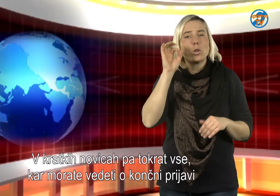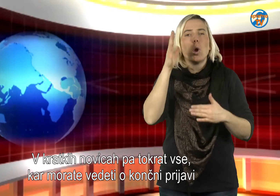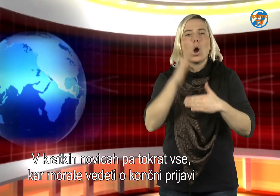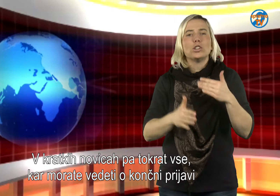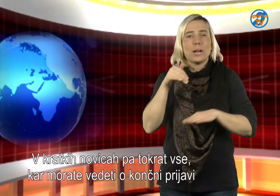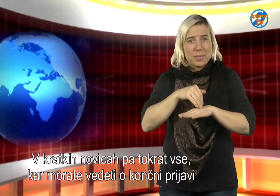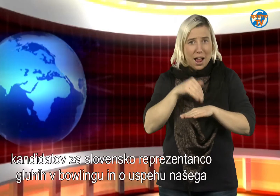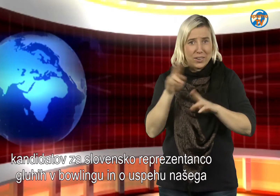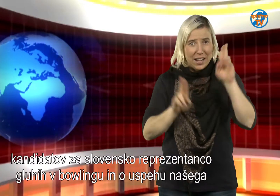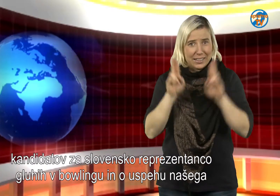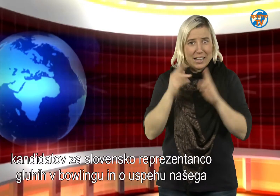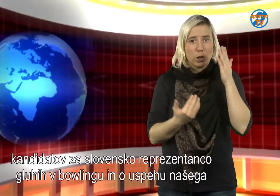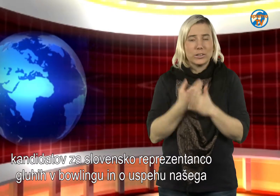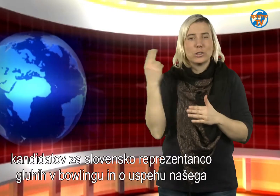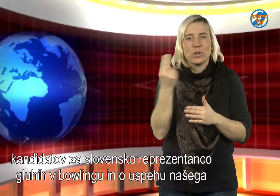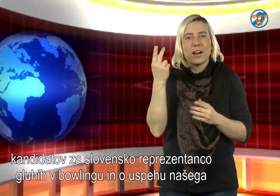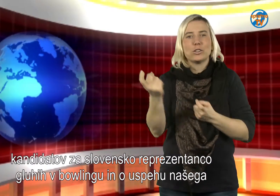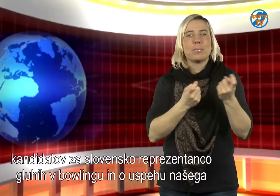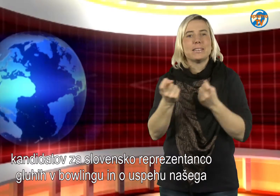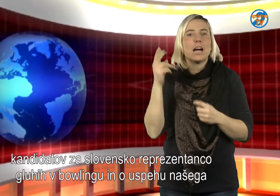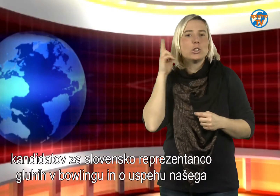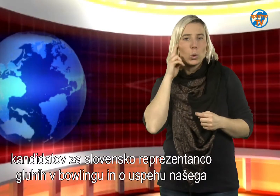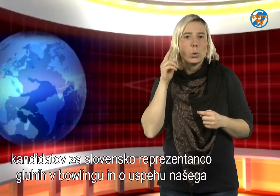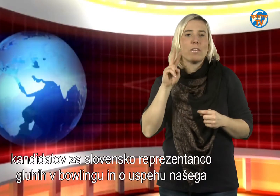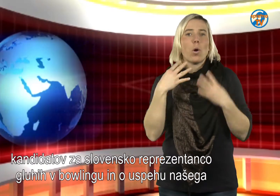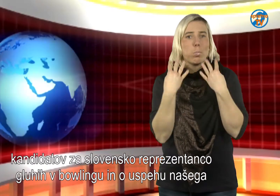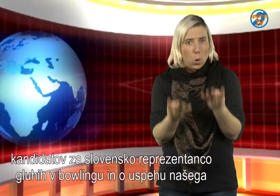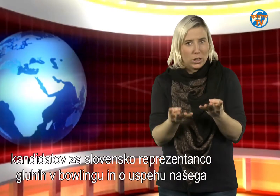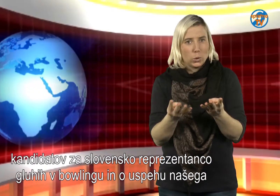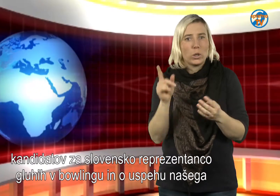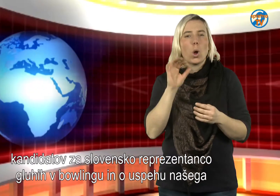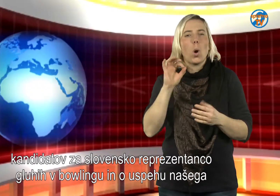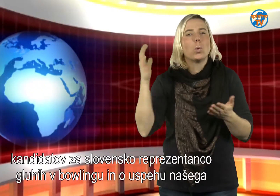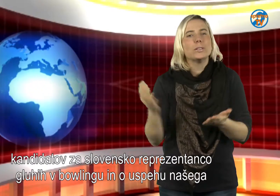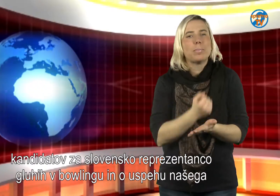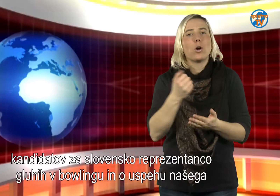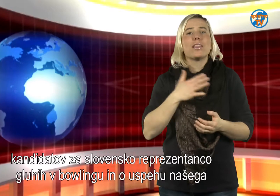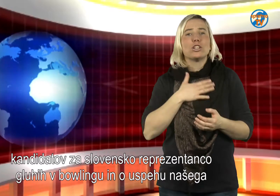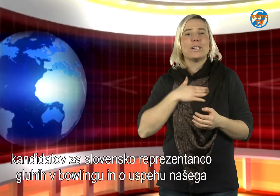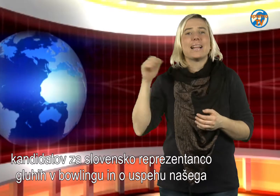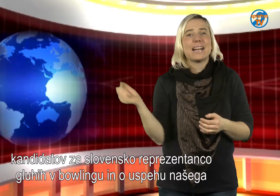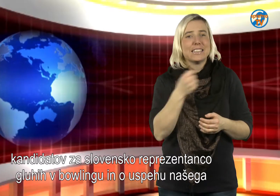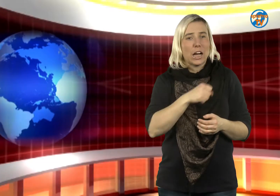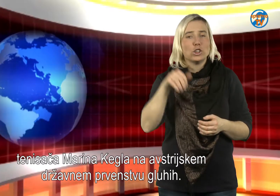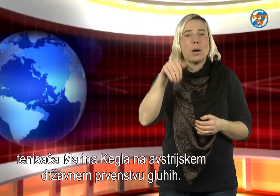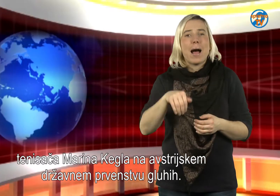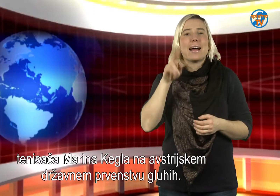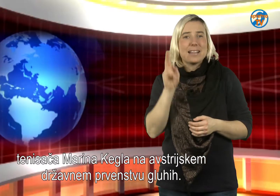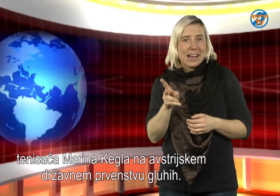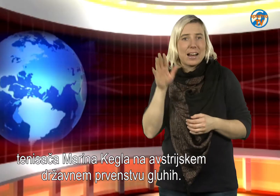o končni prijavi kandidatov za slovensko reprezentanco gluhih v bowlingu in o uspehu našega tenisača